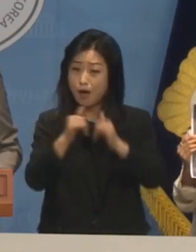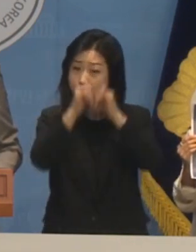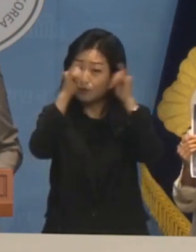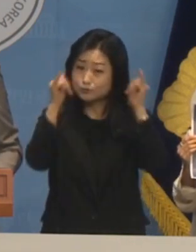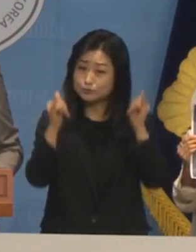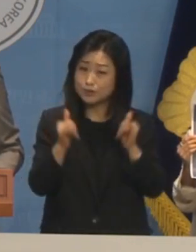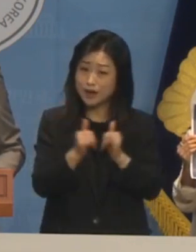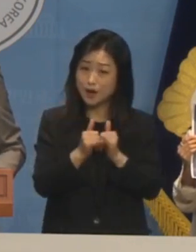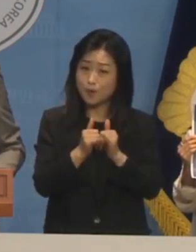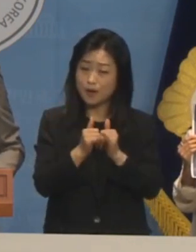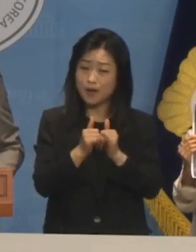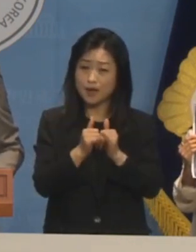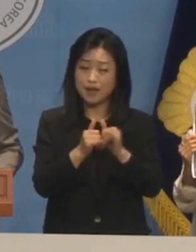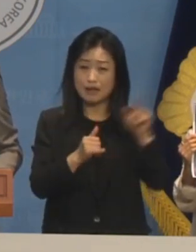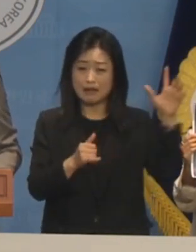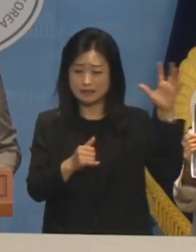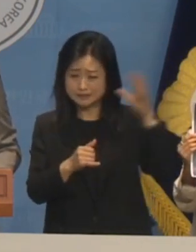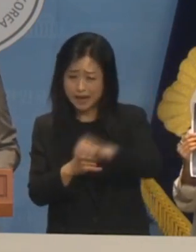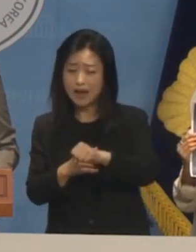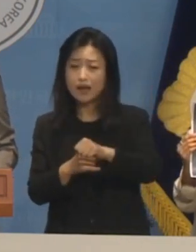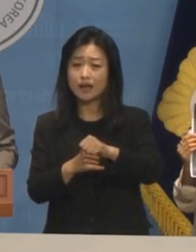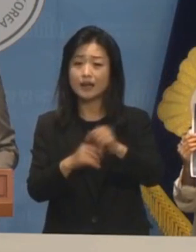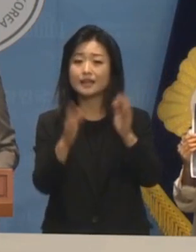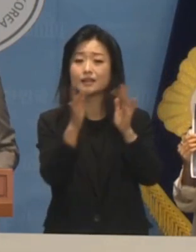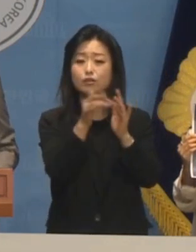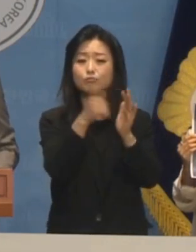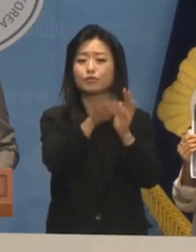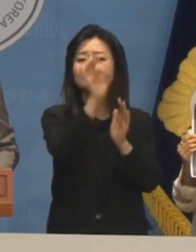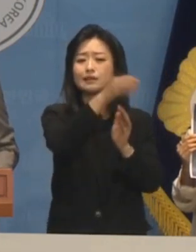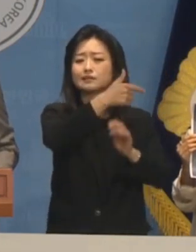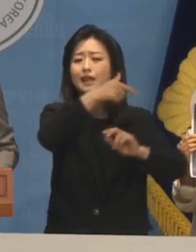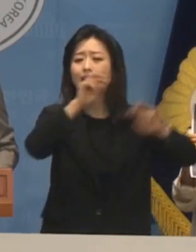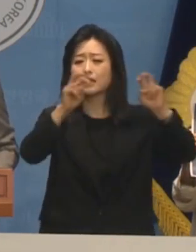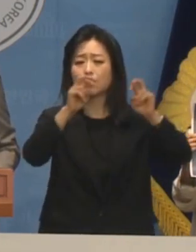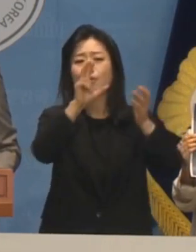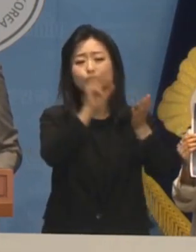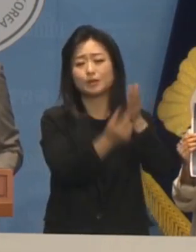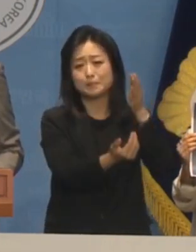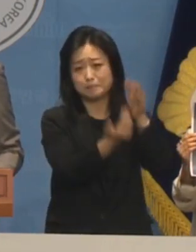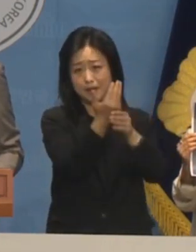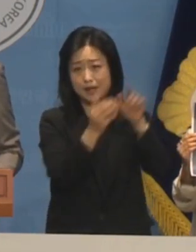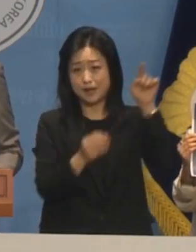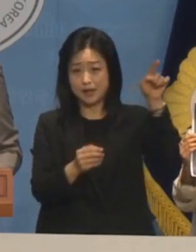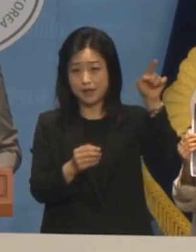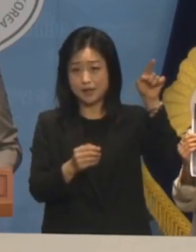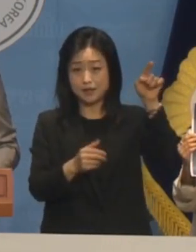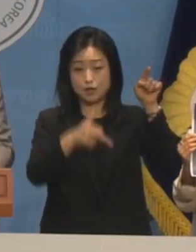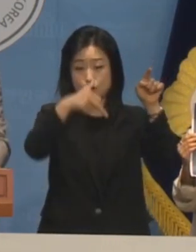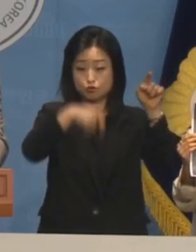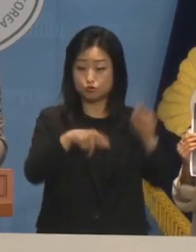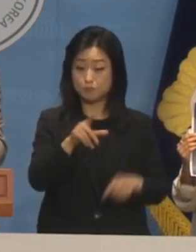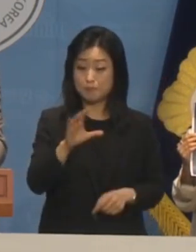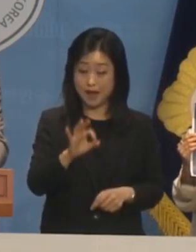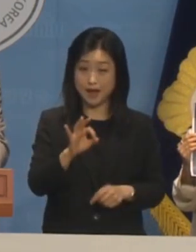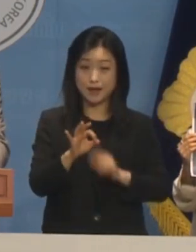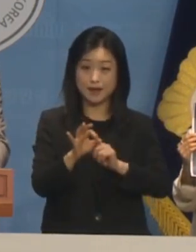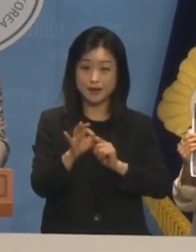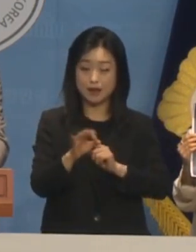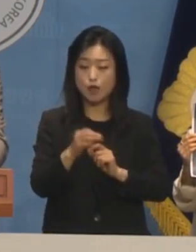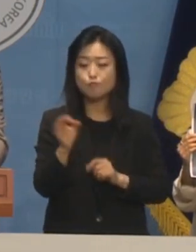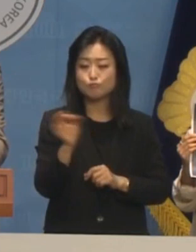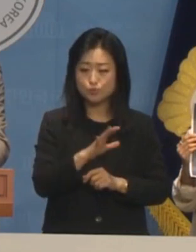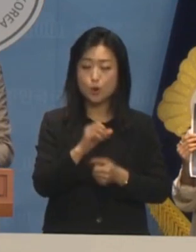사회의 산업구조를 장악한 온라인 플랫폼 기업의 민낯입니다. 쿠팡은 소비자들에게 쿠팡 일제 무료